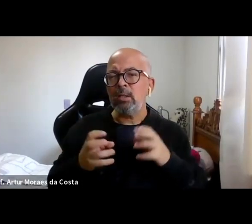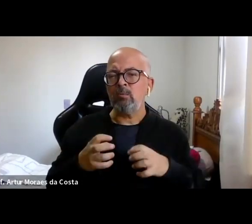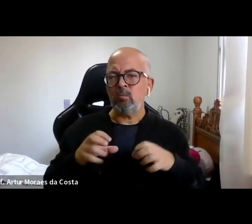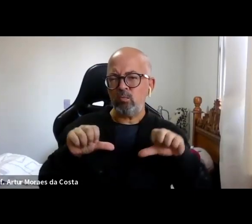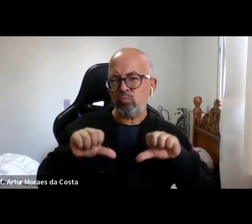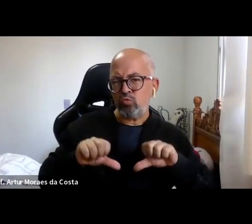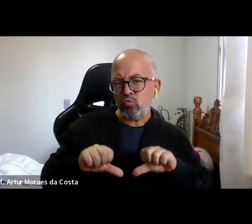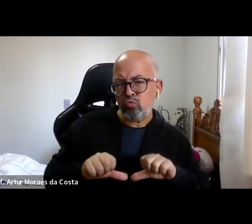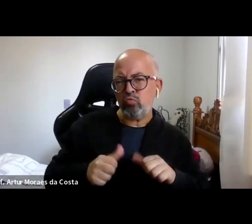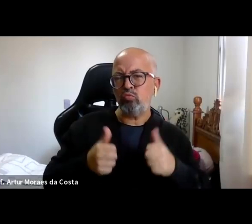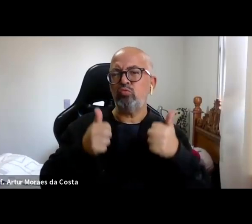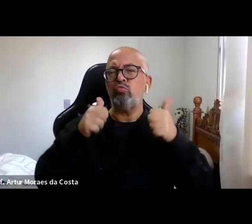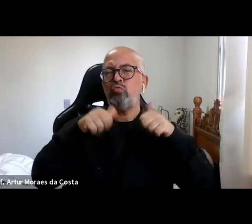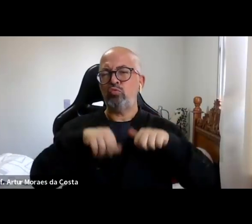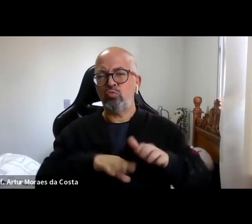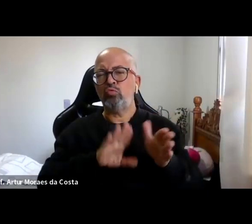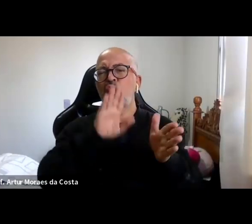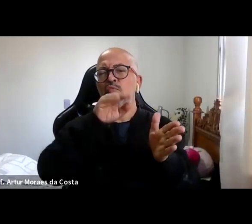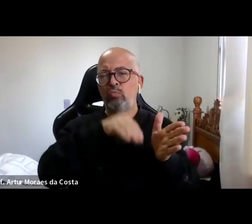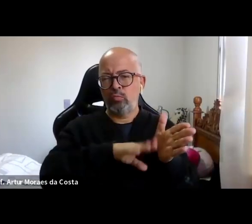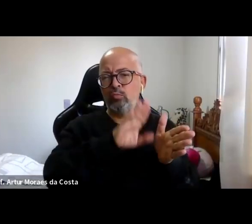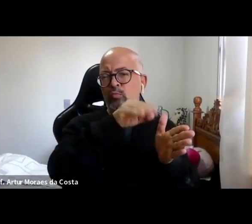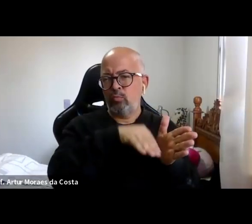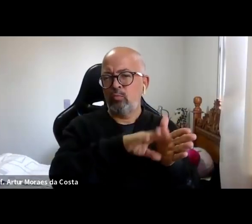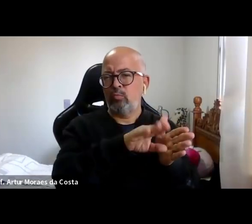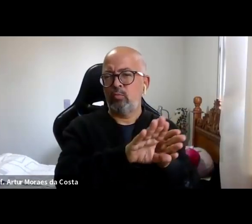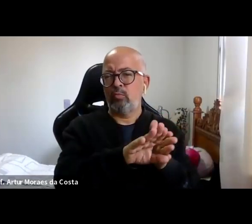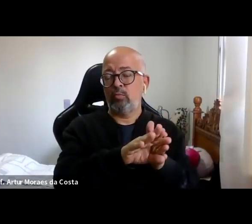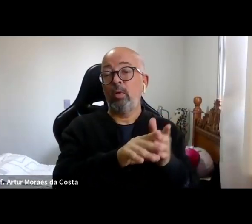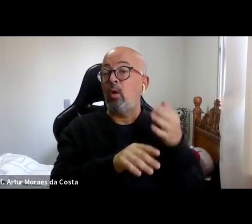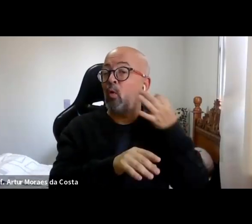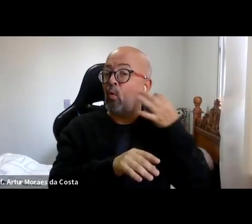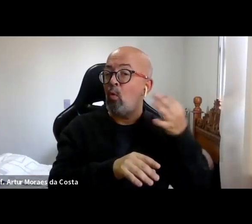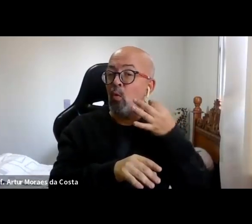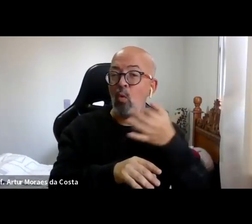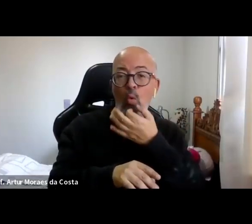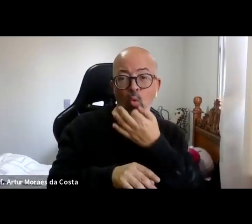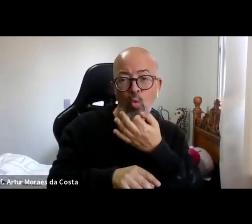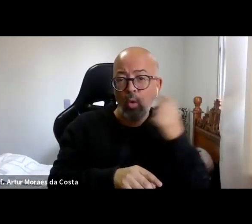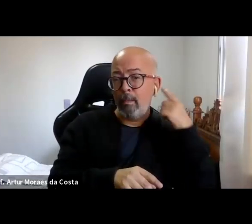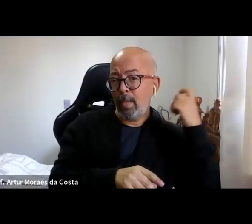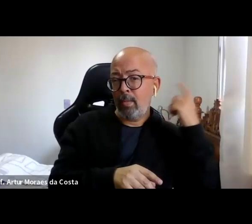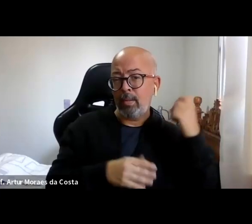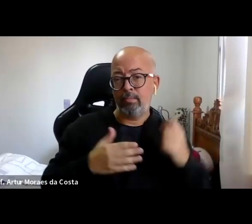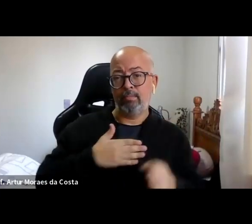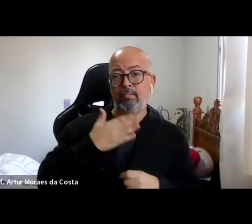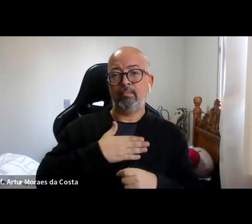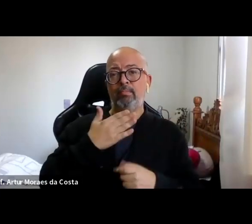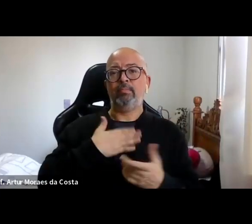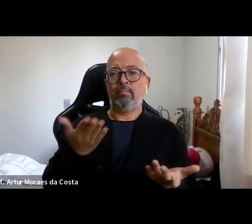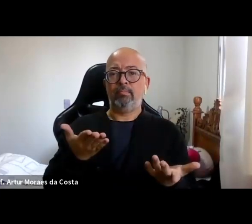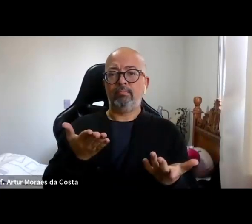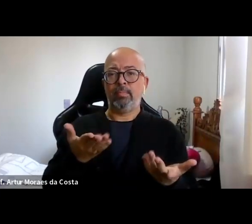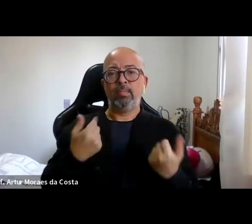atención y yo tengo que incluirlo por lo llamativo y por lo que llama la atención en mi descripción sí o una